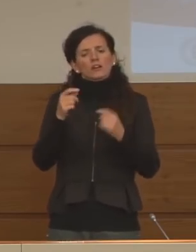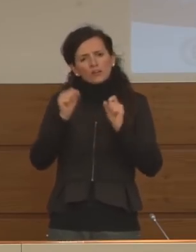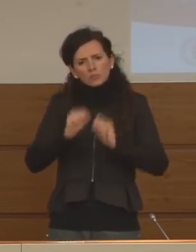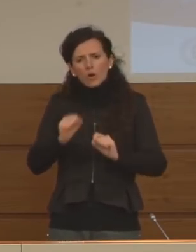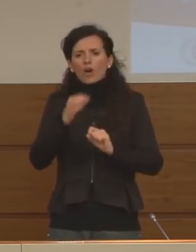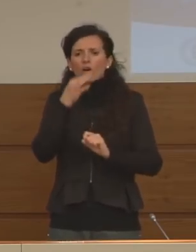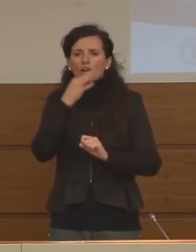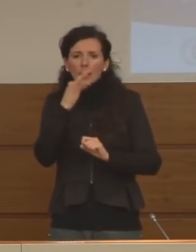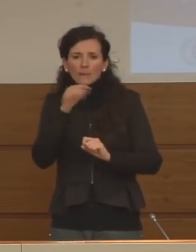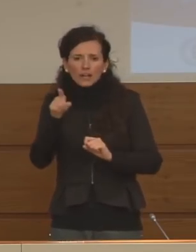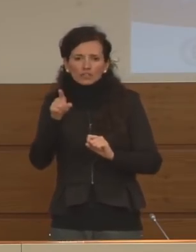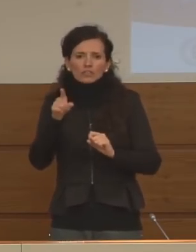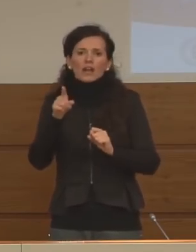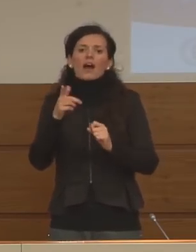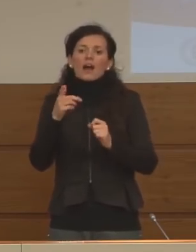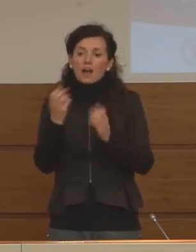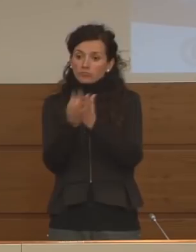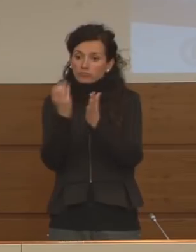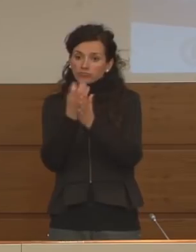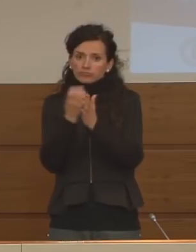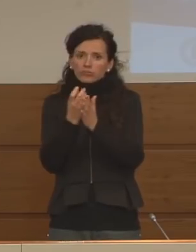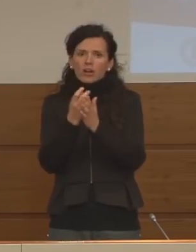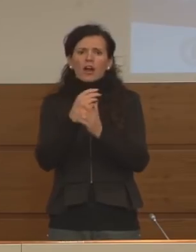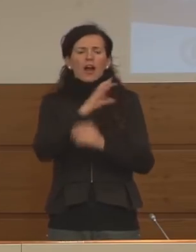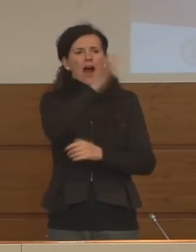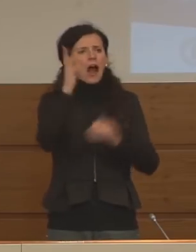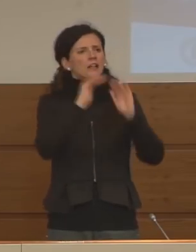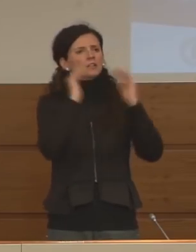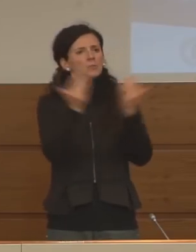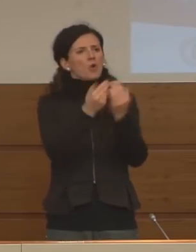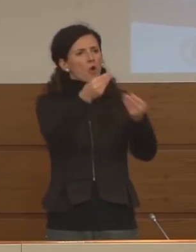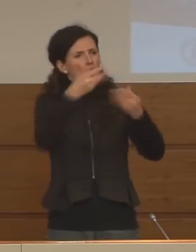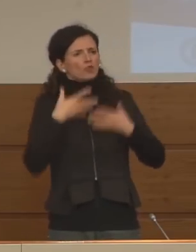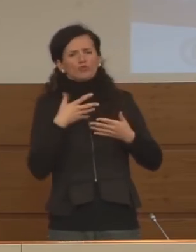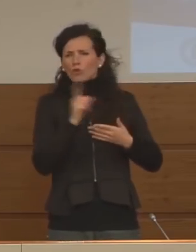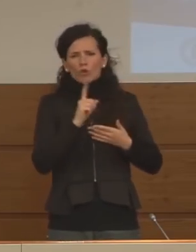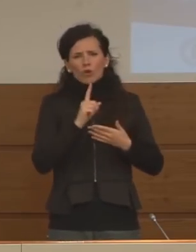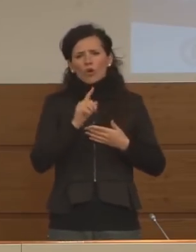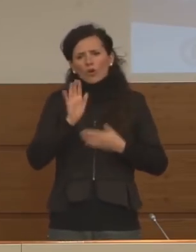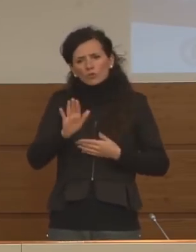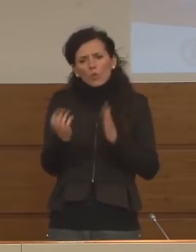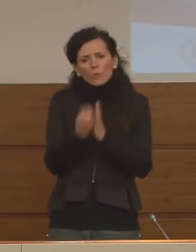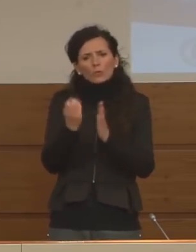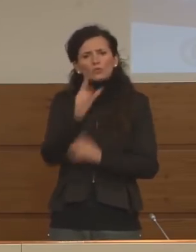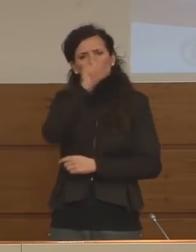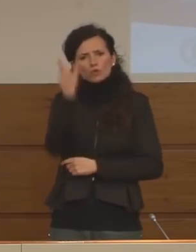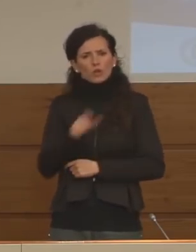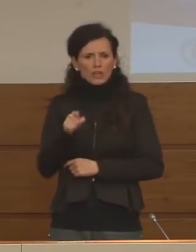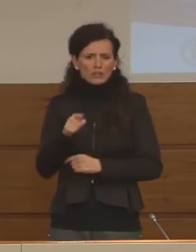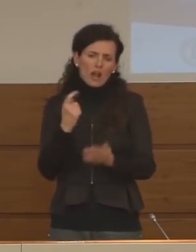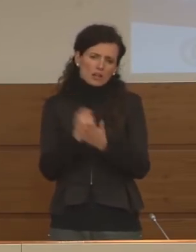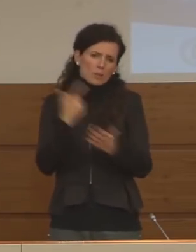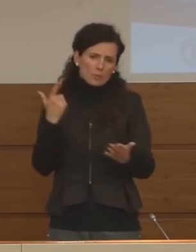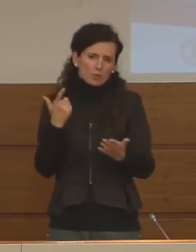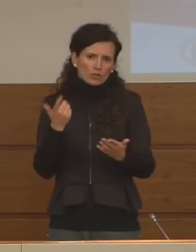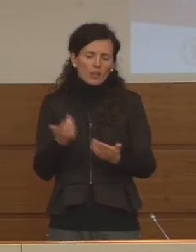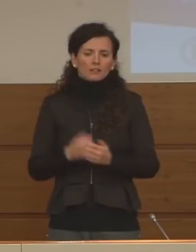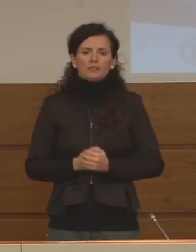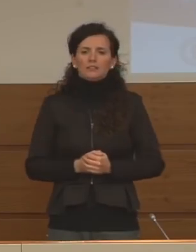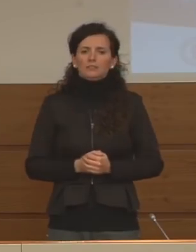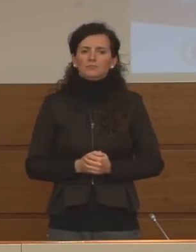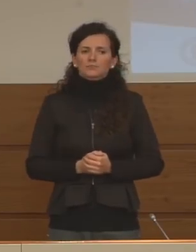sempre di meno dalle importazioni come abbiamo già detto nei giorni scorsi